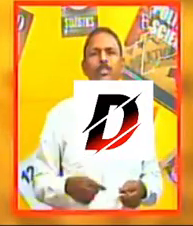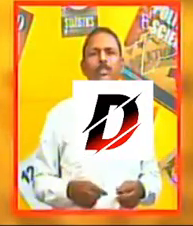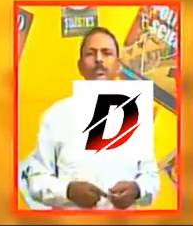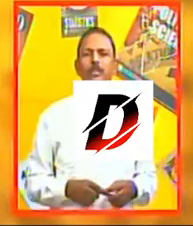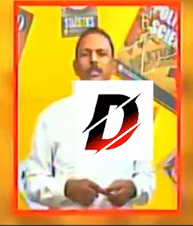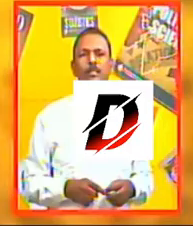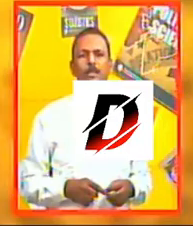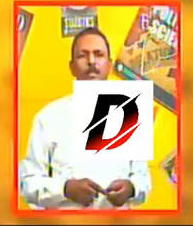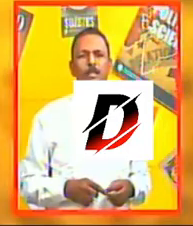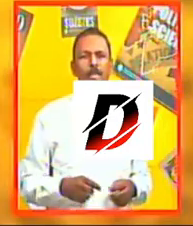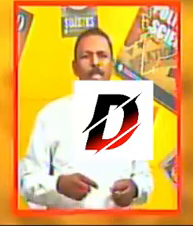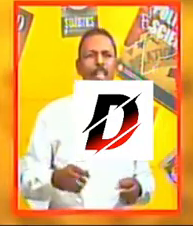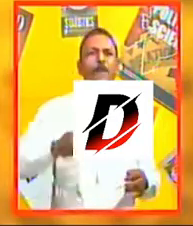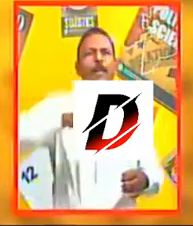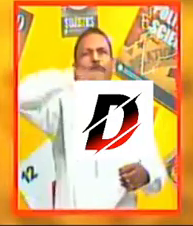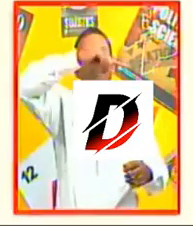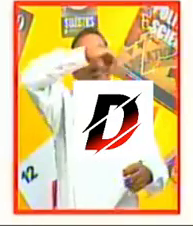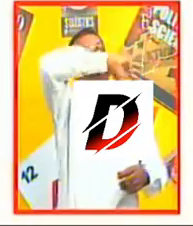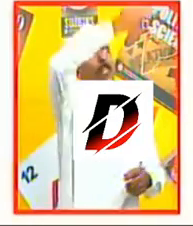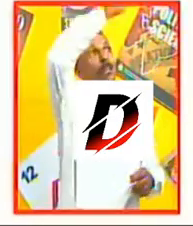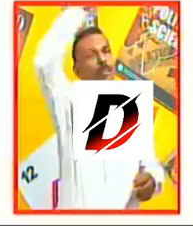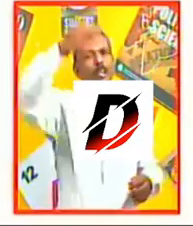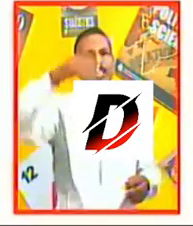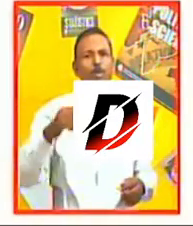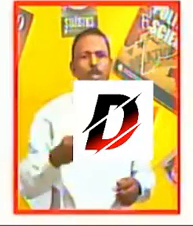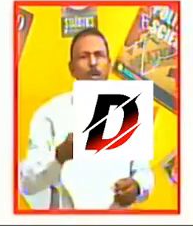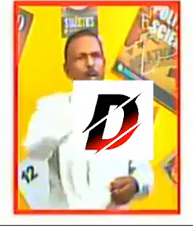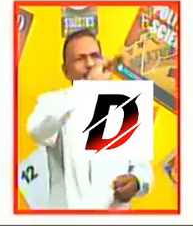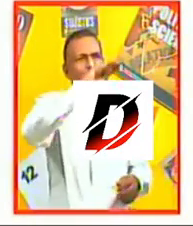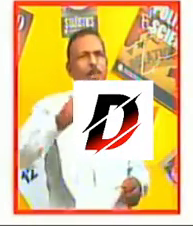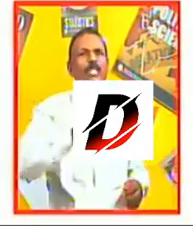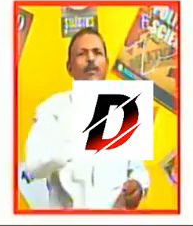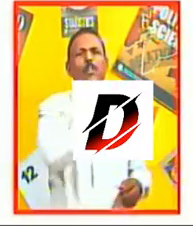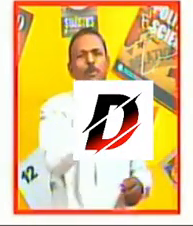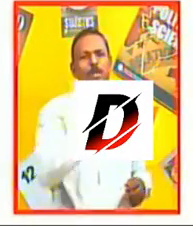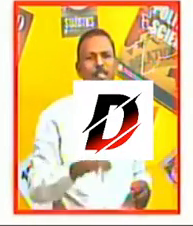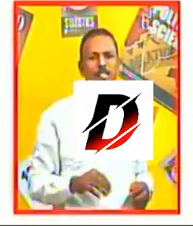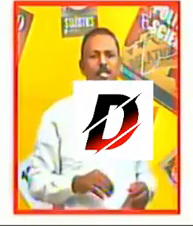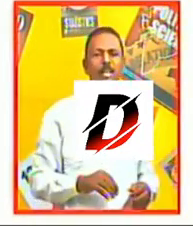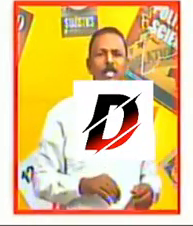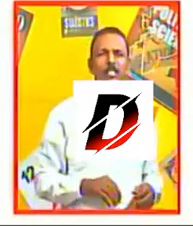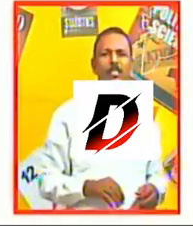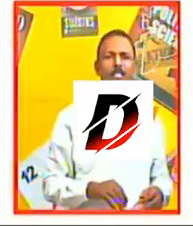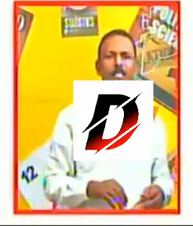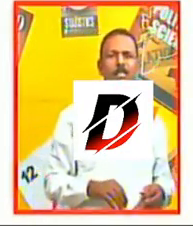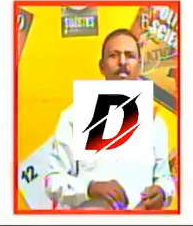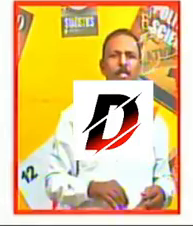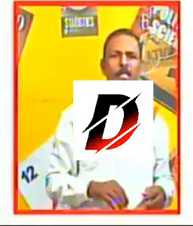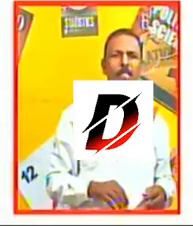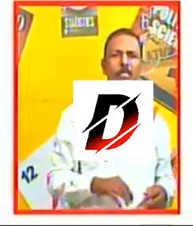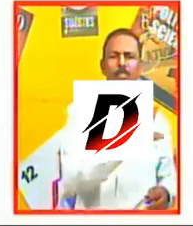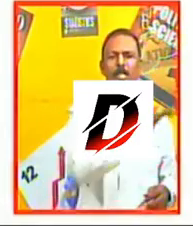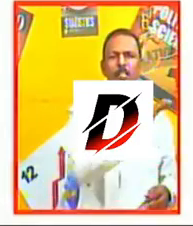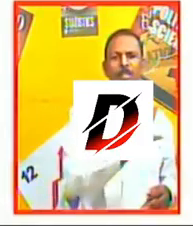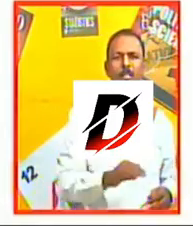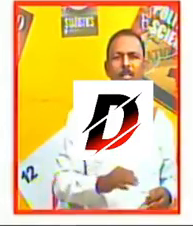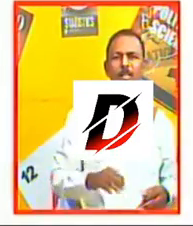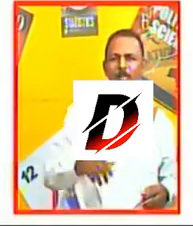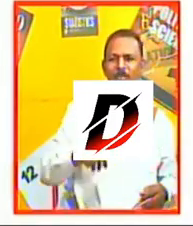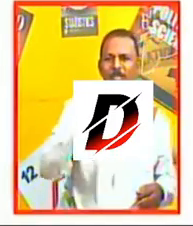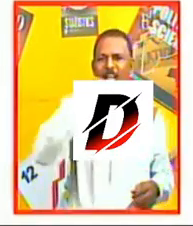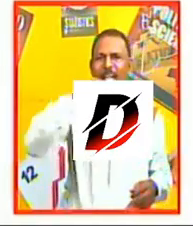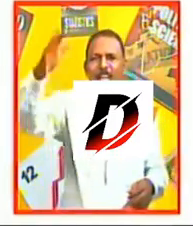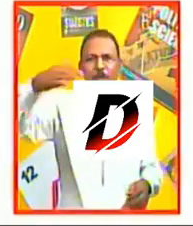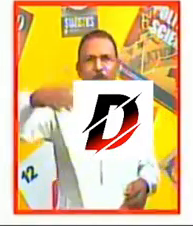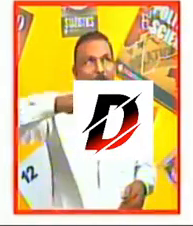பார்த்தா உதகமண்டலமா இருந்தாலும் சரிங்க, அல்லது இமயமலையில் இருக்கக்கூடிய சிம்லா, டார்ஜிலிங், முசவரி போன்ற பகுதிகளாக இருந்தாலும் சரி,